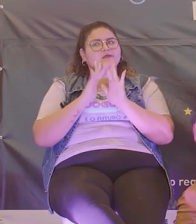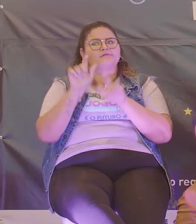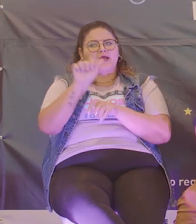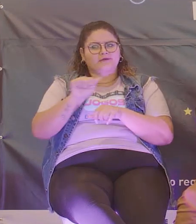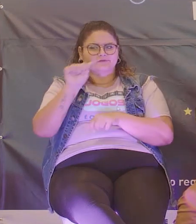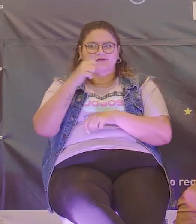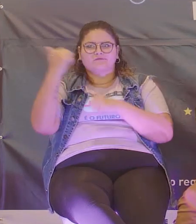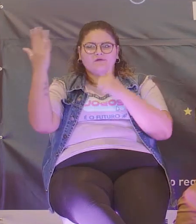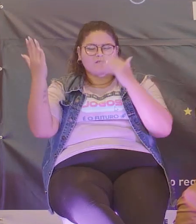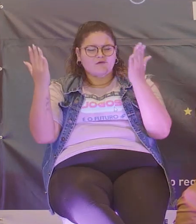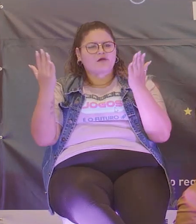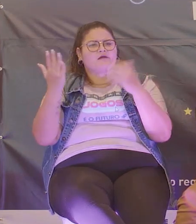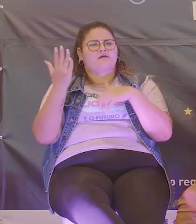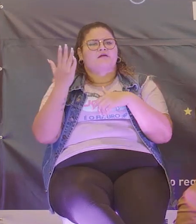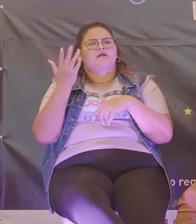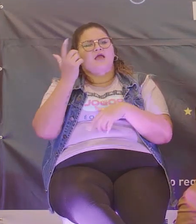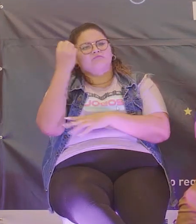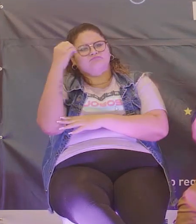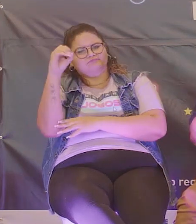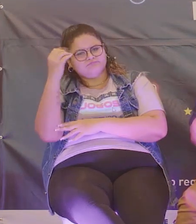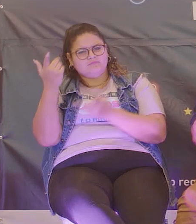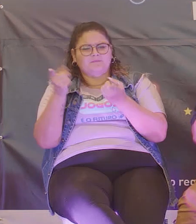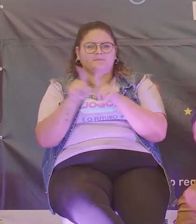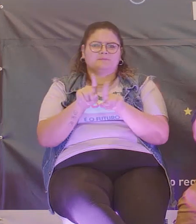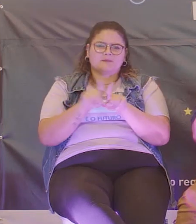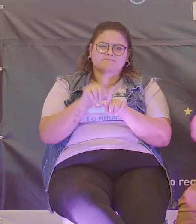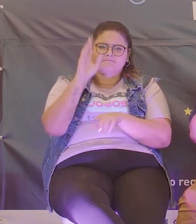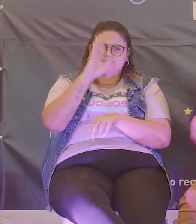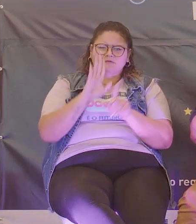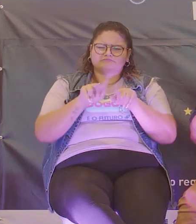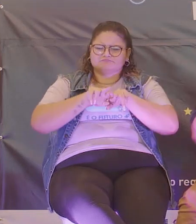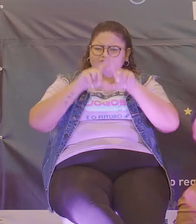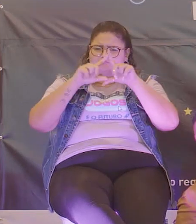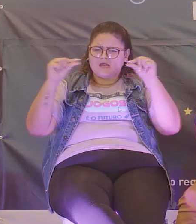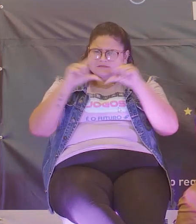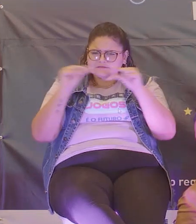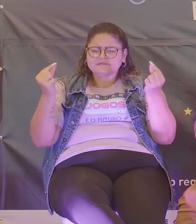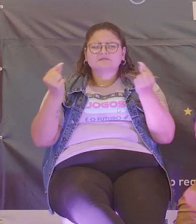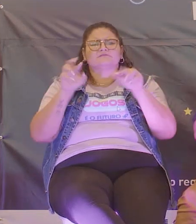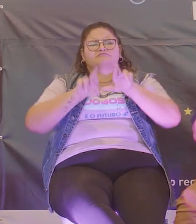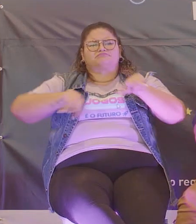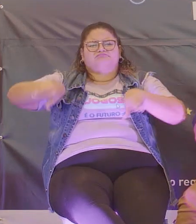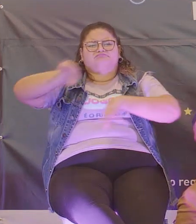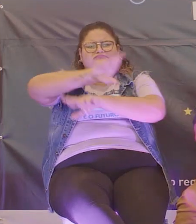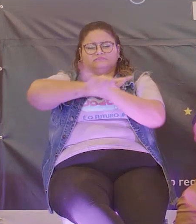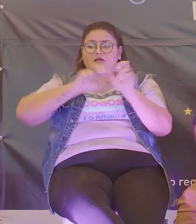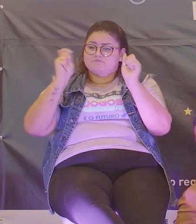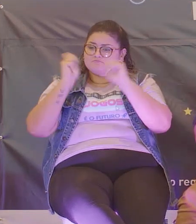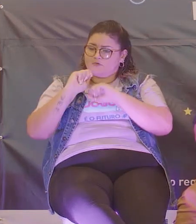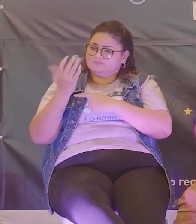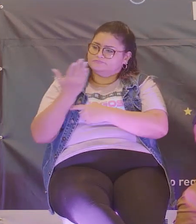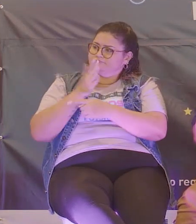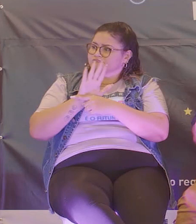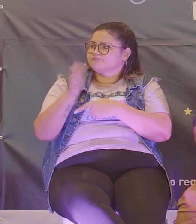como a de Jogos, que é do Rio Grande do Sul, como a Bring, que é de Brasília. Então a gente está sempre trocando ideia, sempre vendo como que a gente pode se ajudar e se conectar uns com os